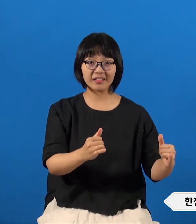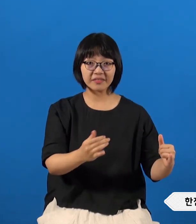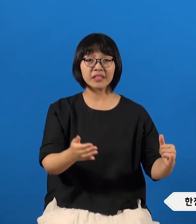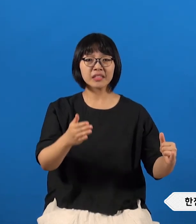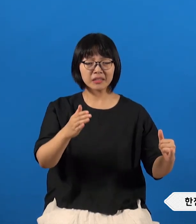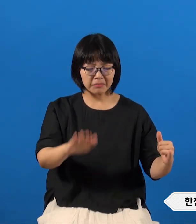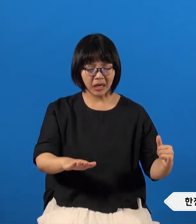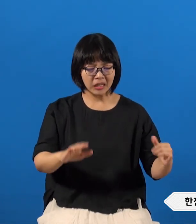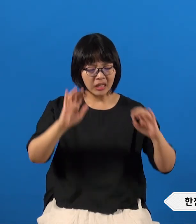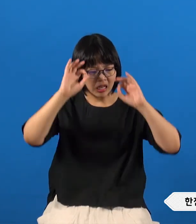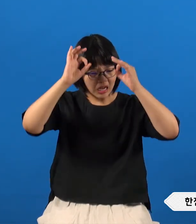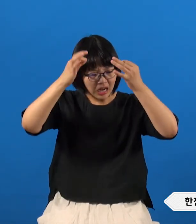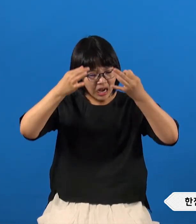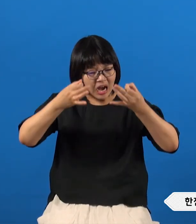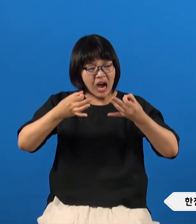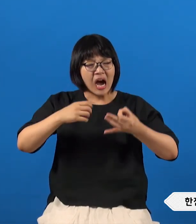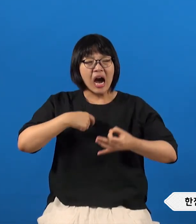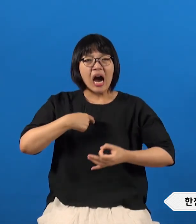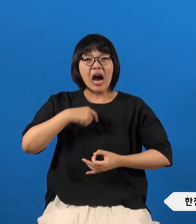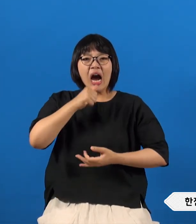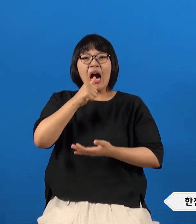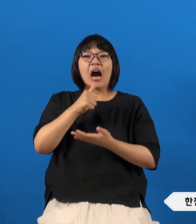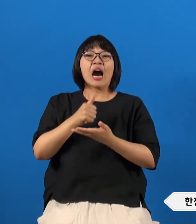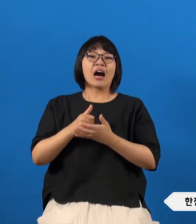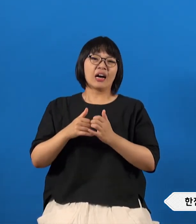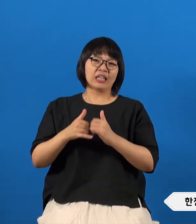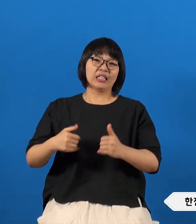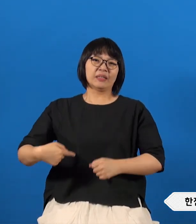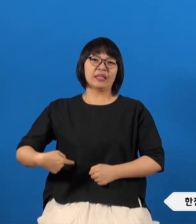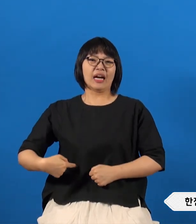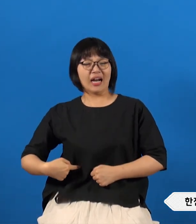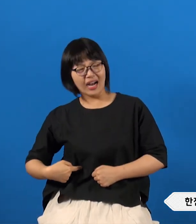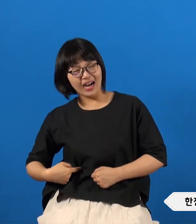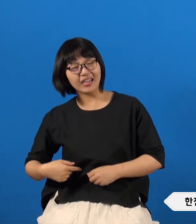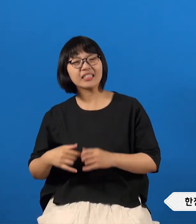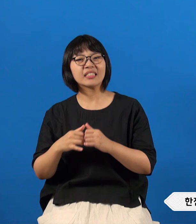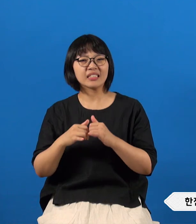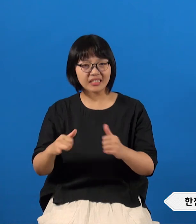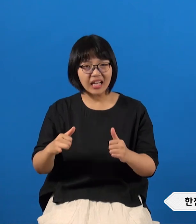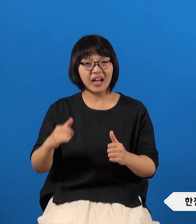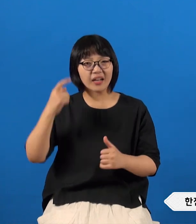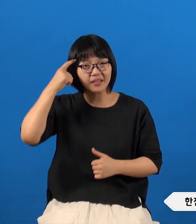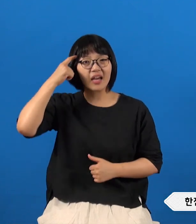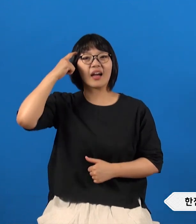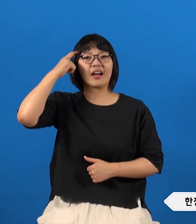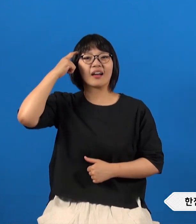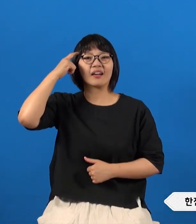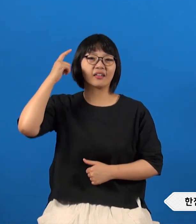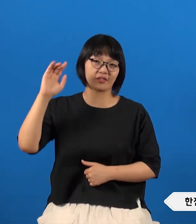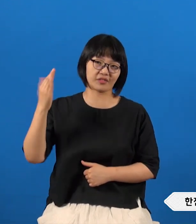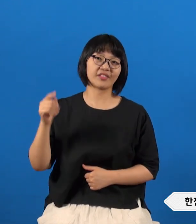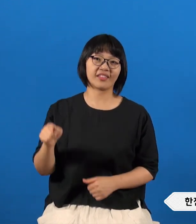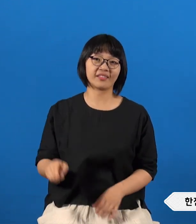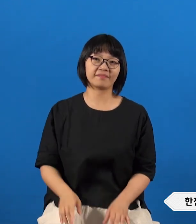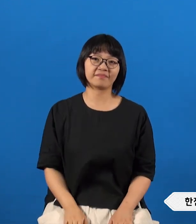정수리부터 발끝까지 정말 죄로 가득한 어찌할 수 없는 죄인이라는 것을 깨달은